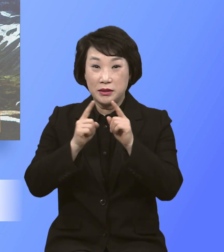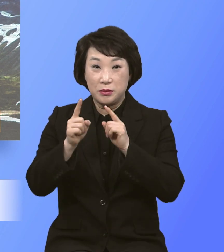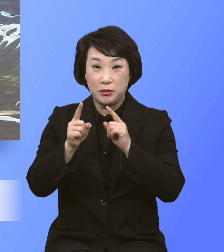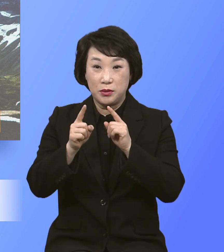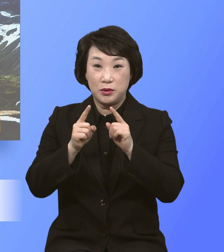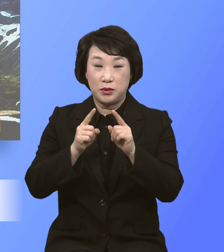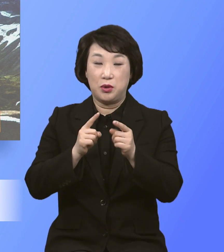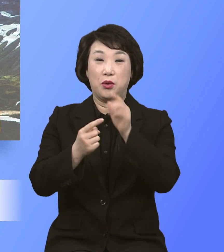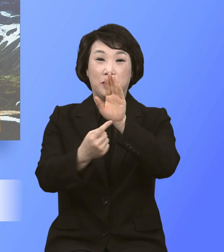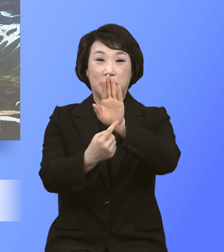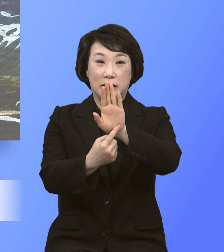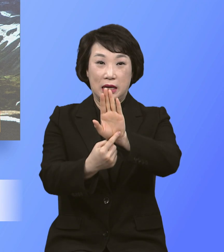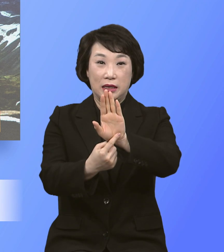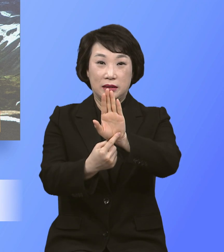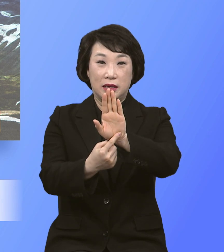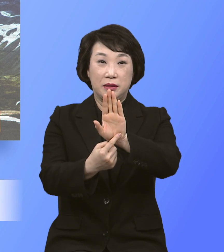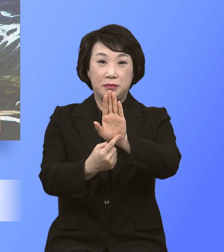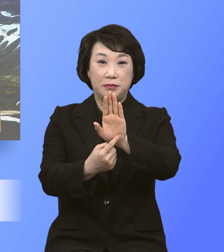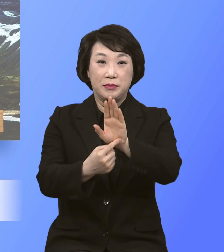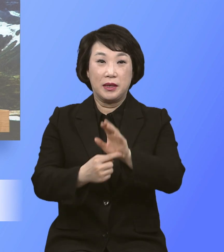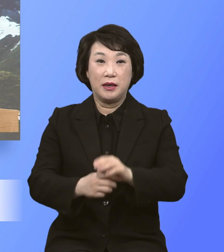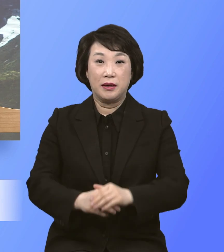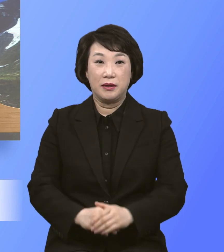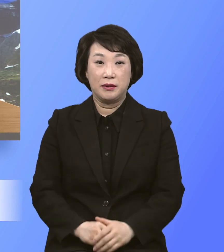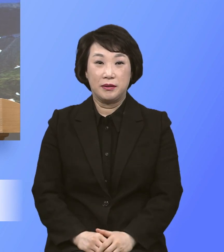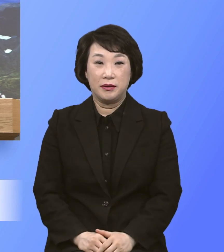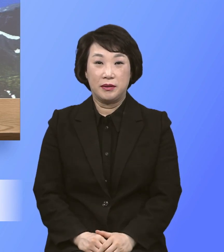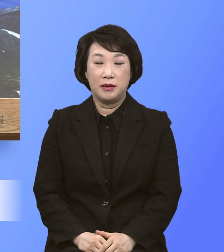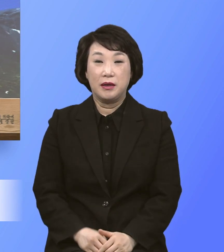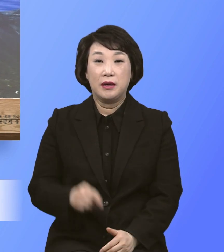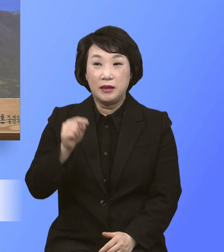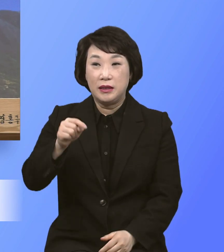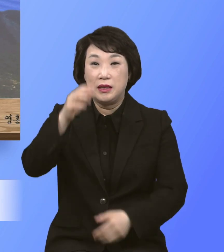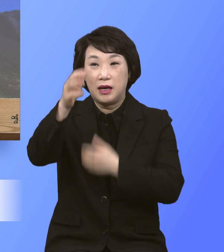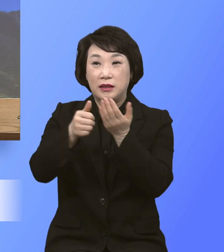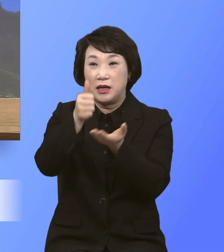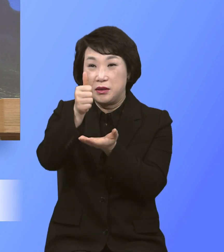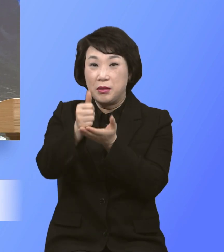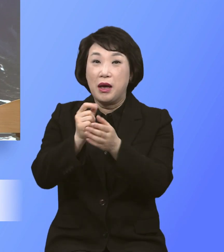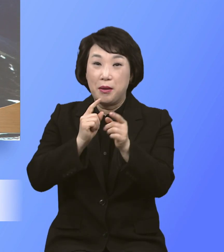말씀으로 나타내셔서 그 말씀이